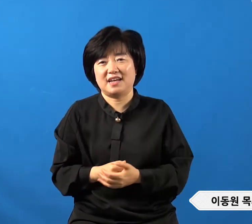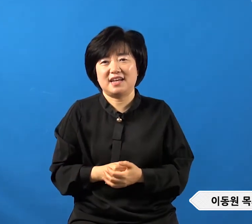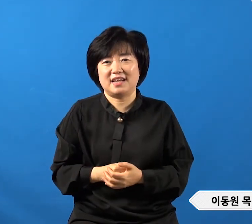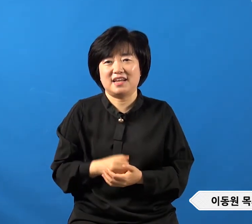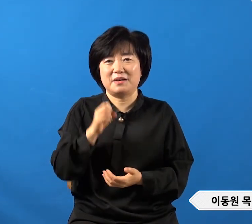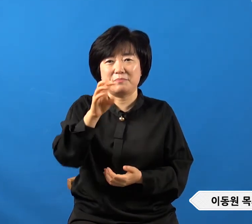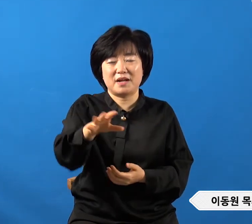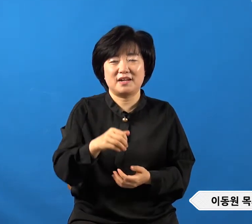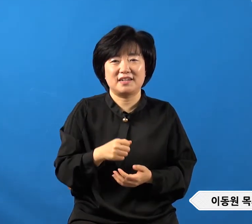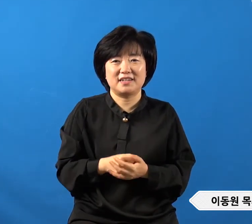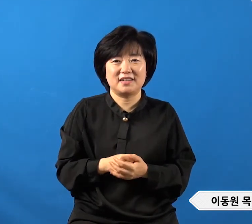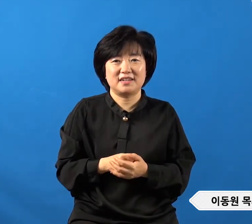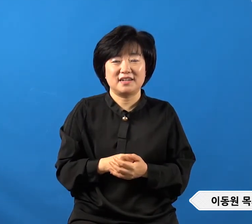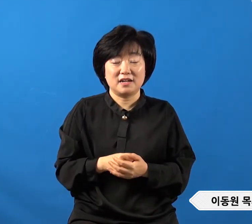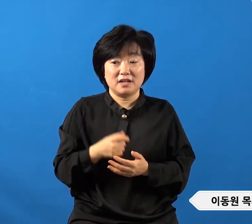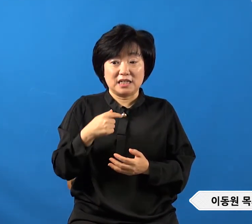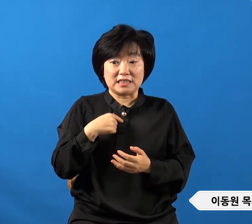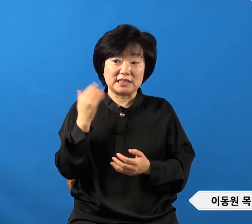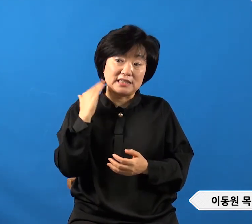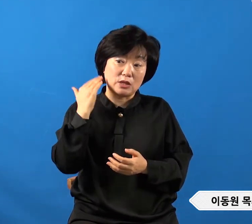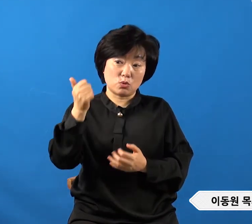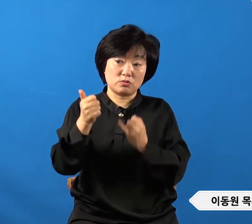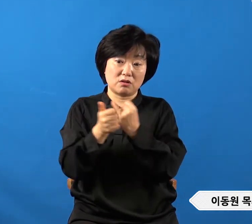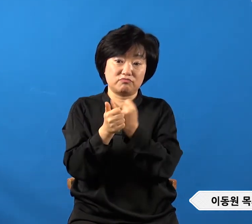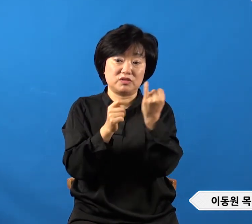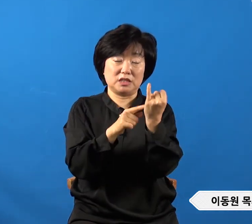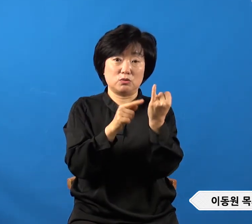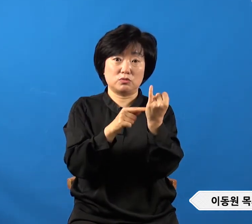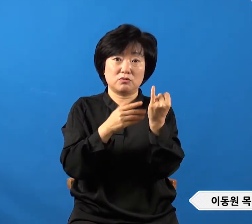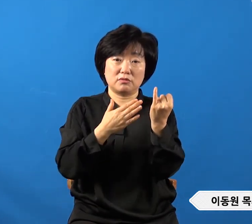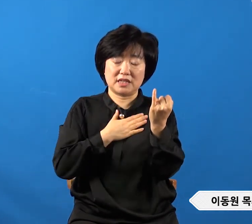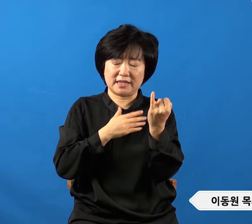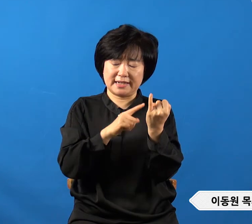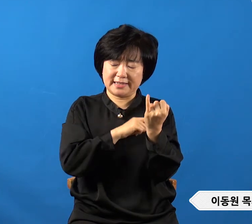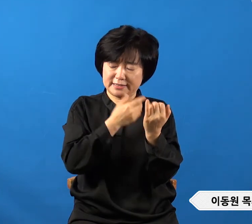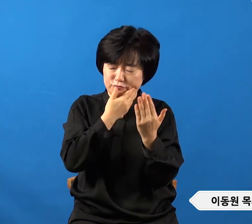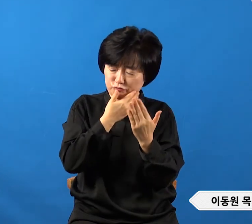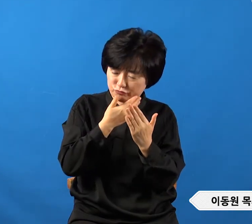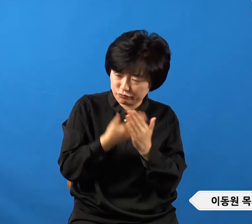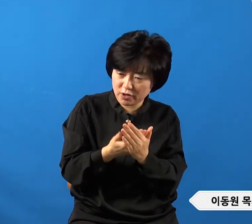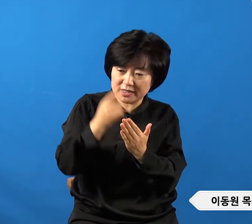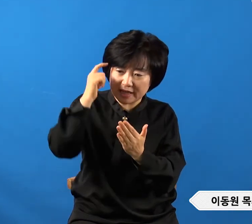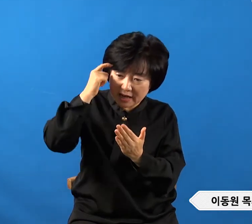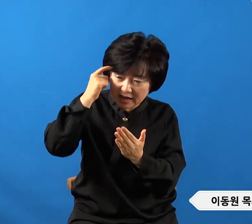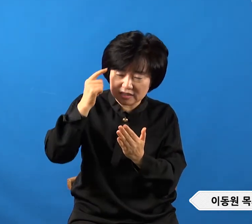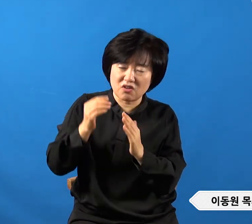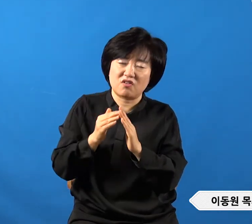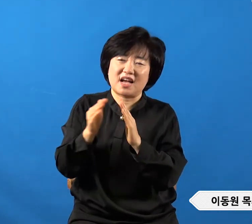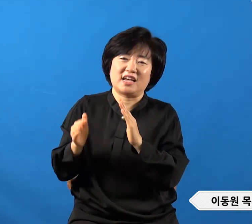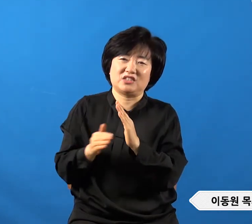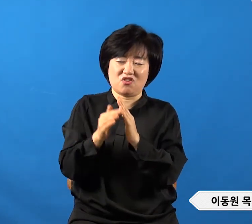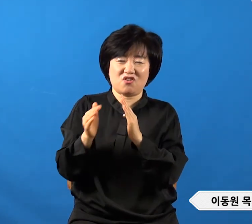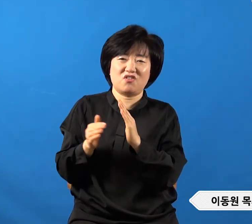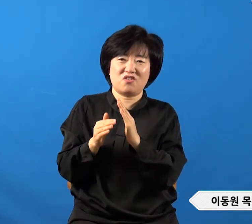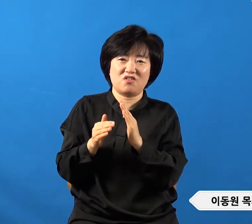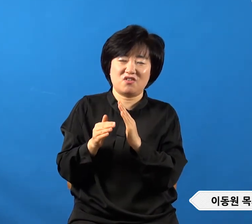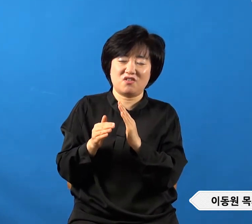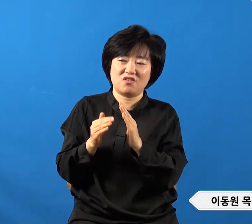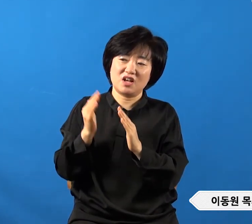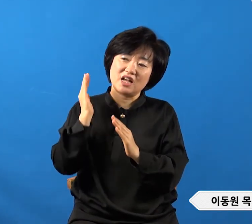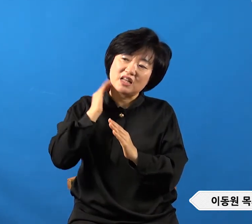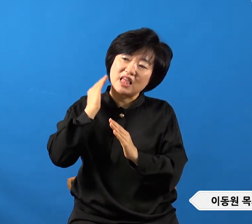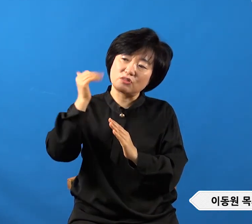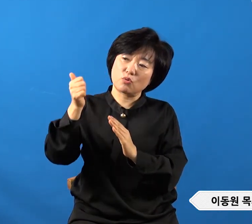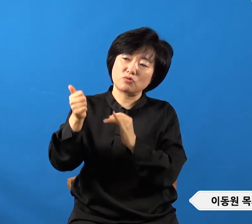명년설은 그녀의 삶의 진실이었고 그녀의 삶의 고백이었습니다. 그녀는